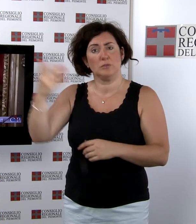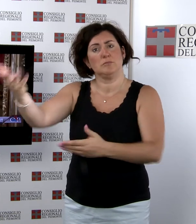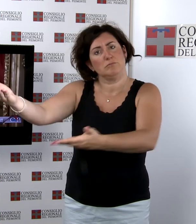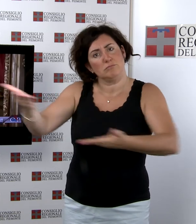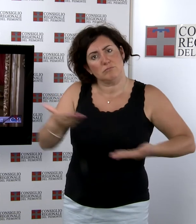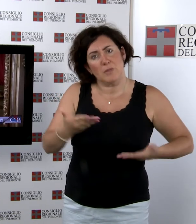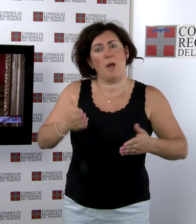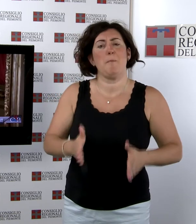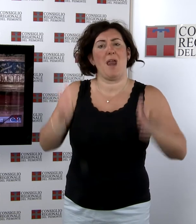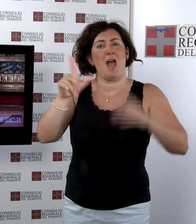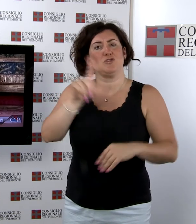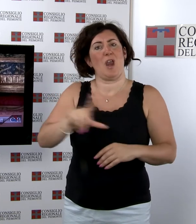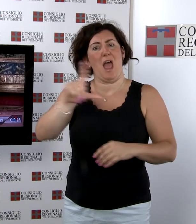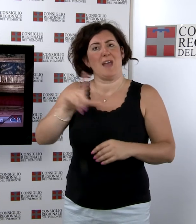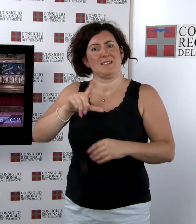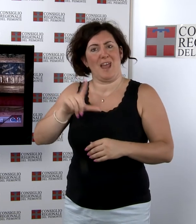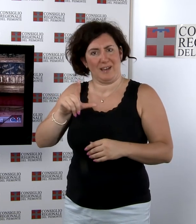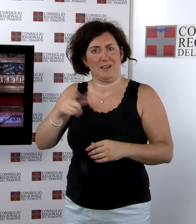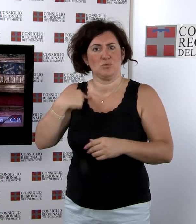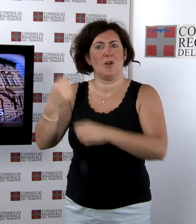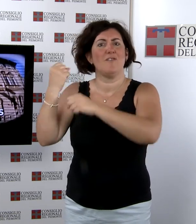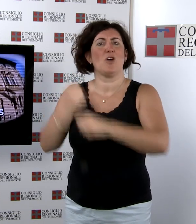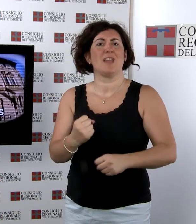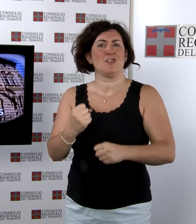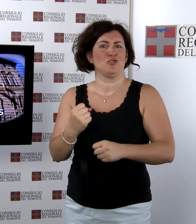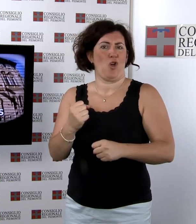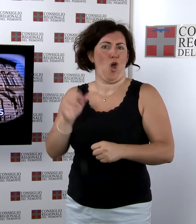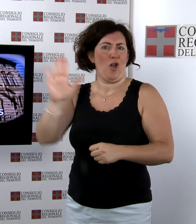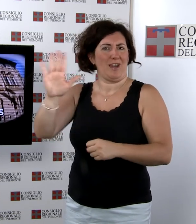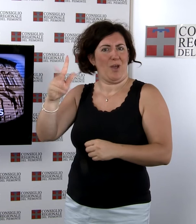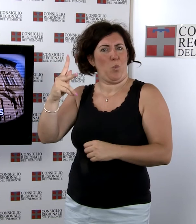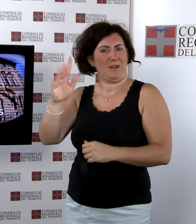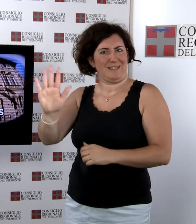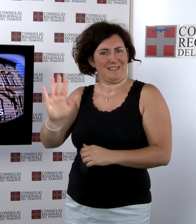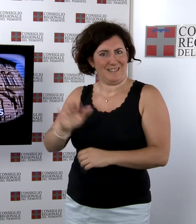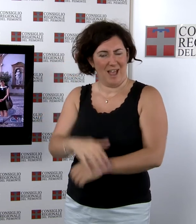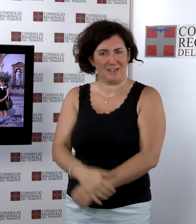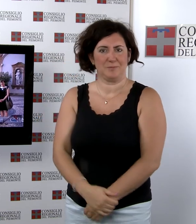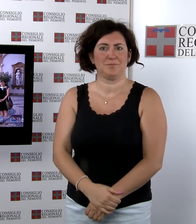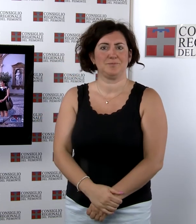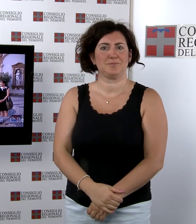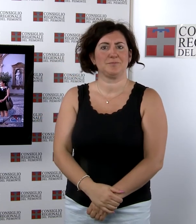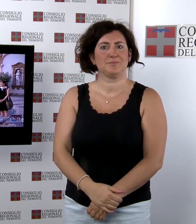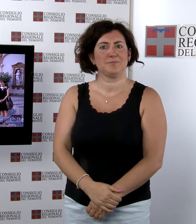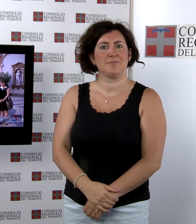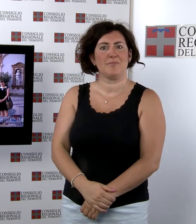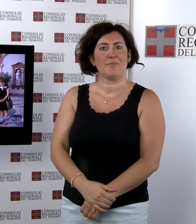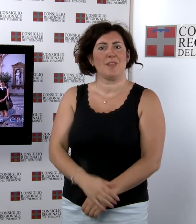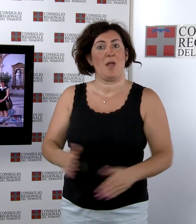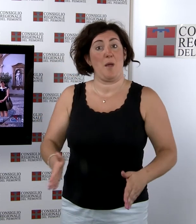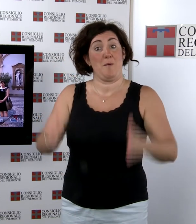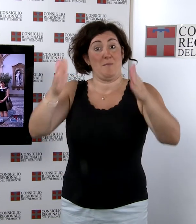Fondazione Barzani, Ahmed Musa e Idris Berbihari. Studenti ONU a Palazzo Lascaris. Corsisti in Green